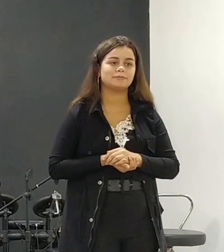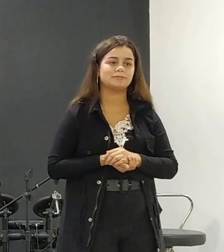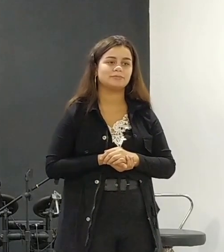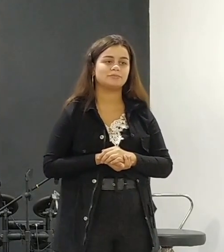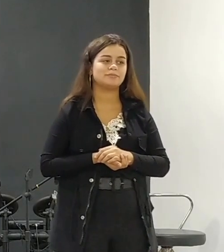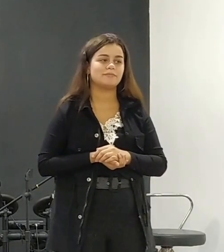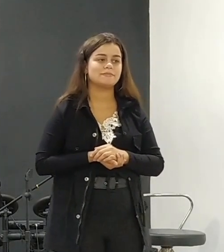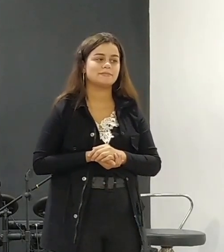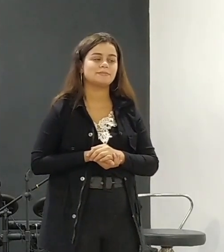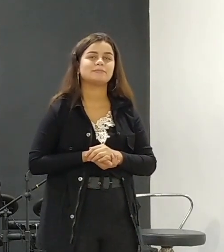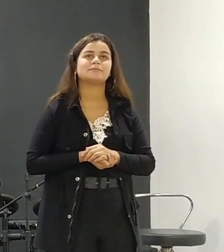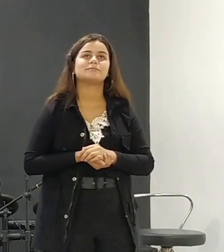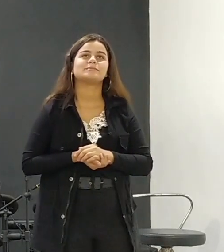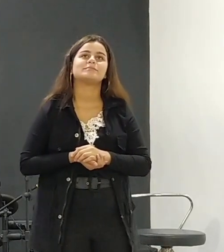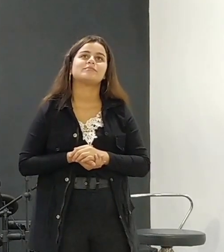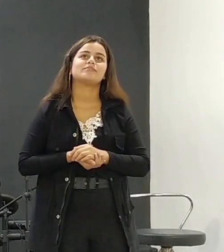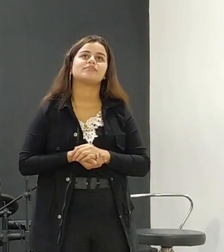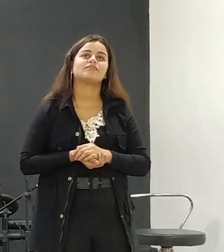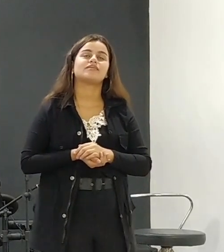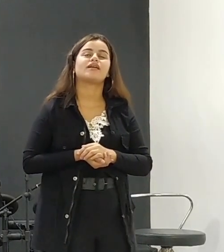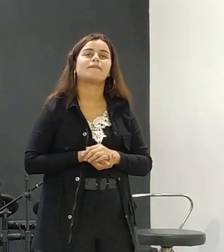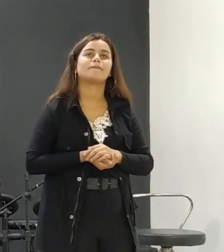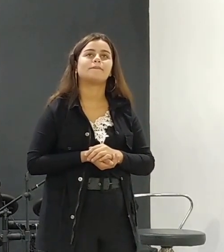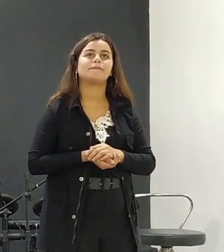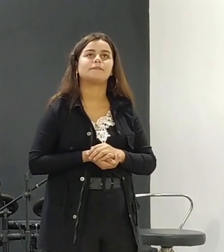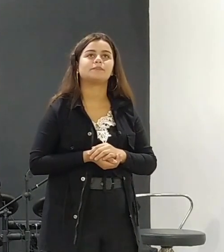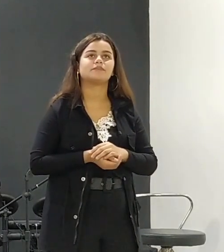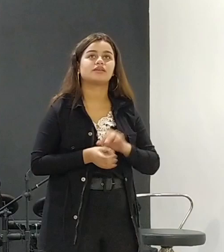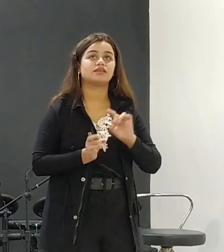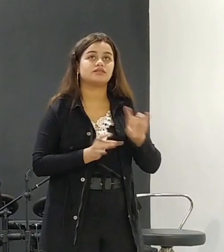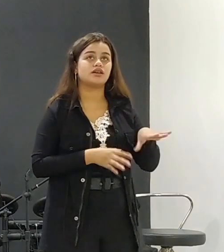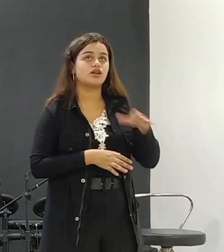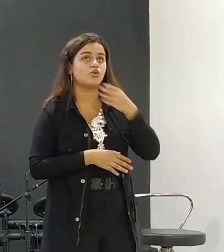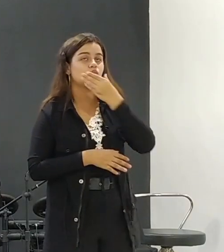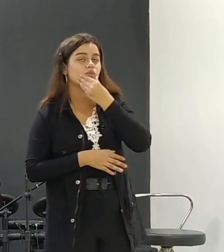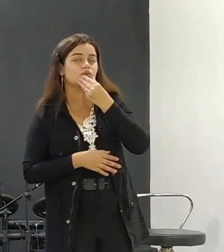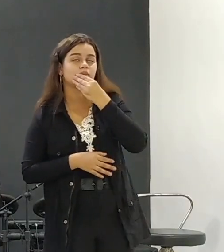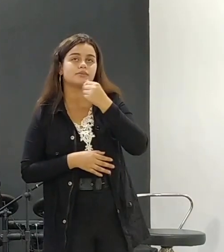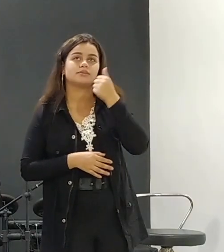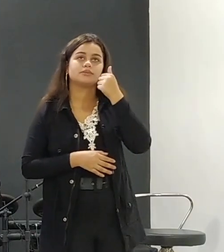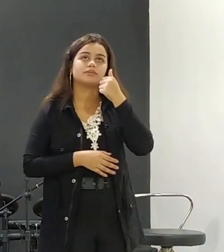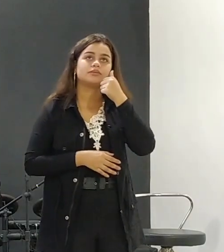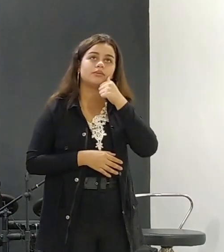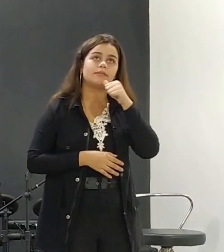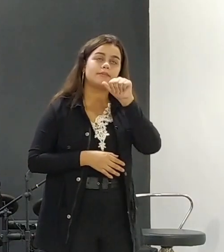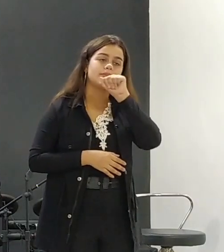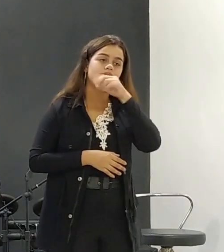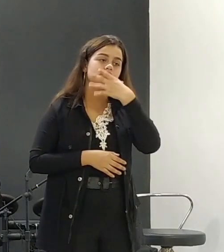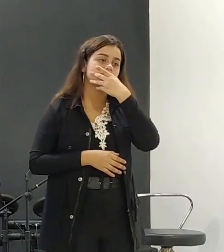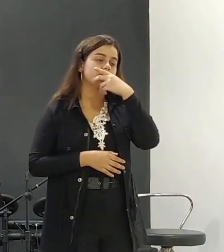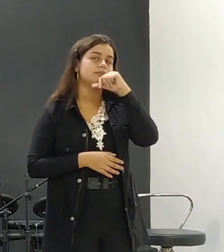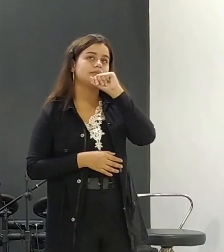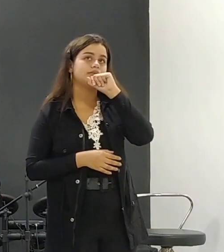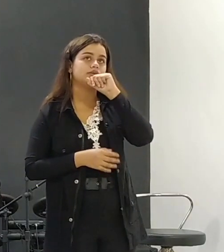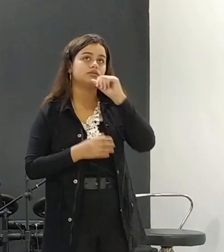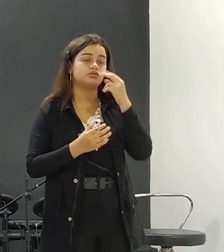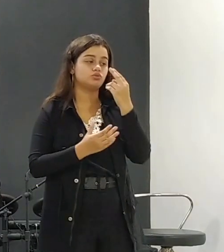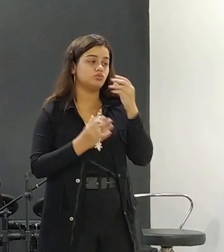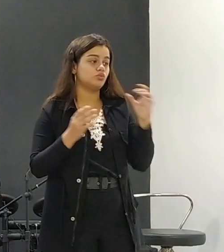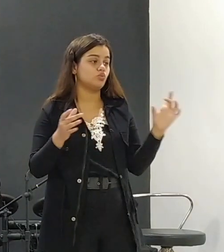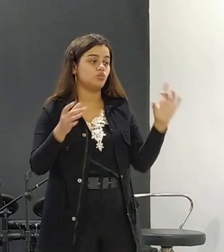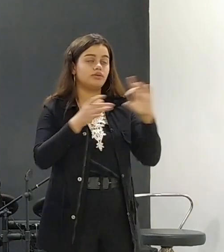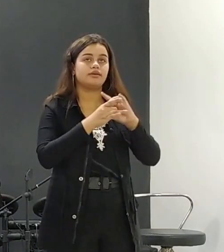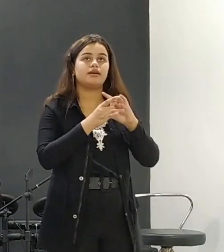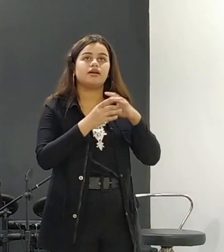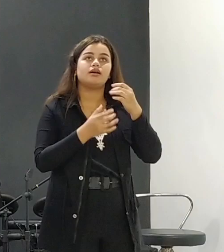Já leu 23? 24. Portanto, deixará o homem seu pai e sua mãe, e apegar-se-á a sua mulher, e